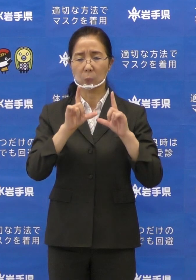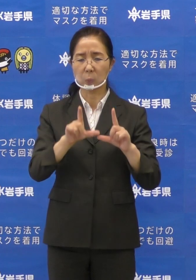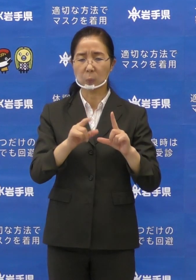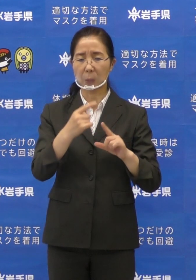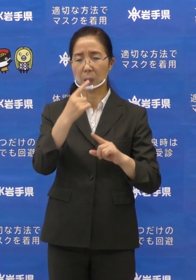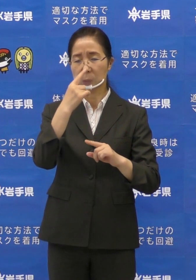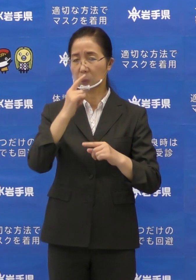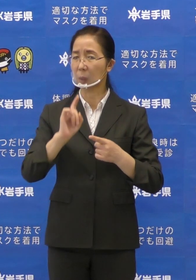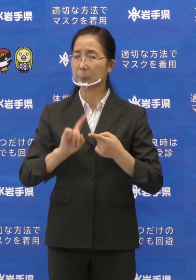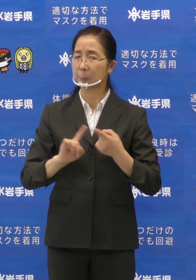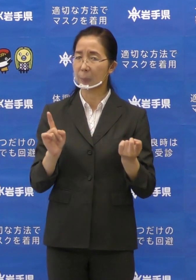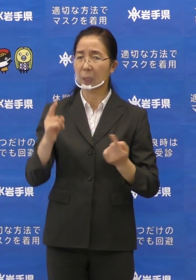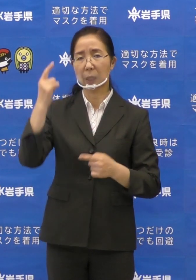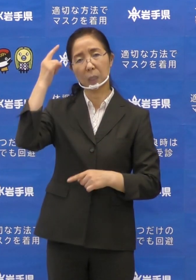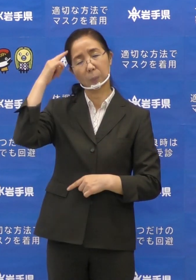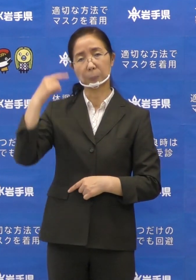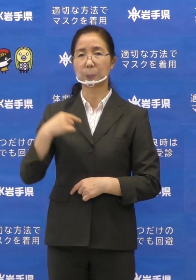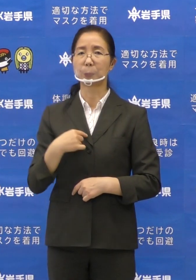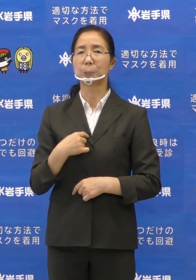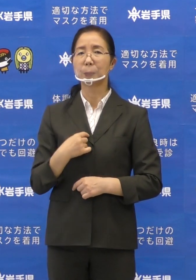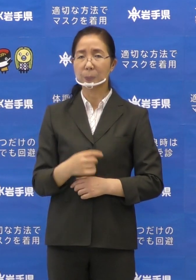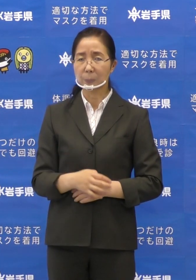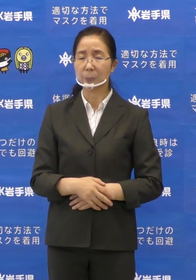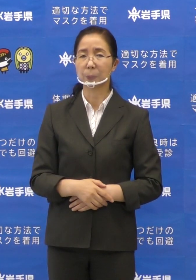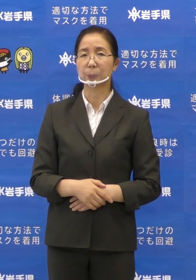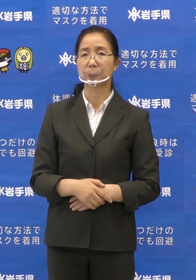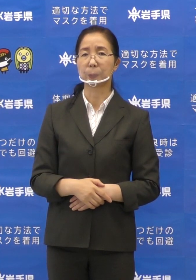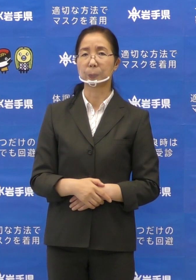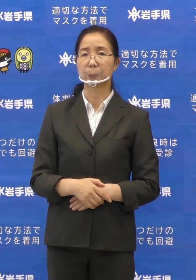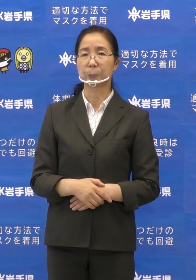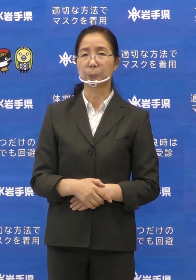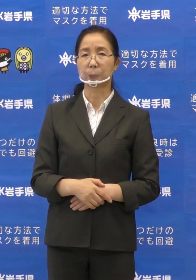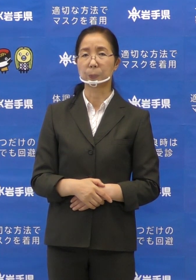好ましくないんだとは思いますけれども、